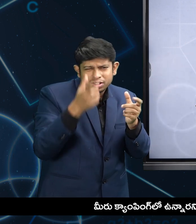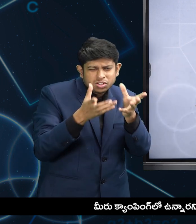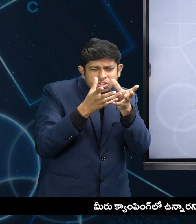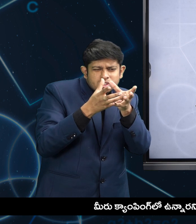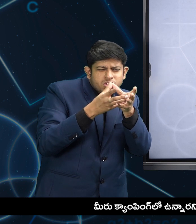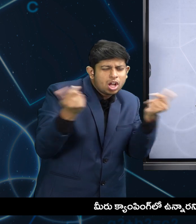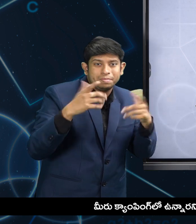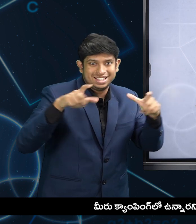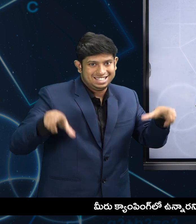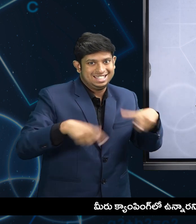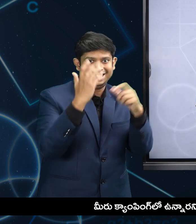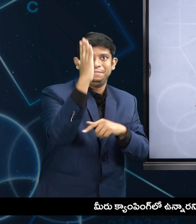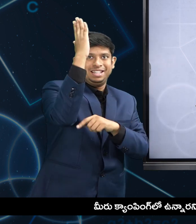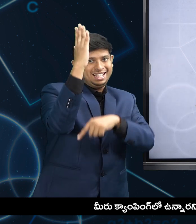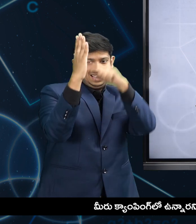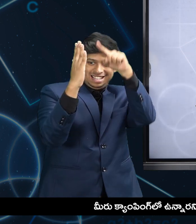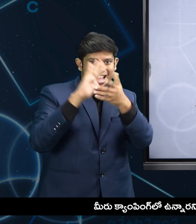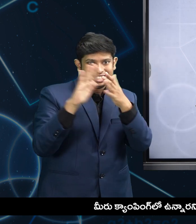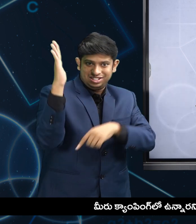చెట్టు ఎత్తును గుర్తించాలనుకుంటున్నారని ఊహించుకోండి.